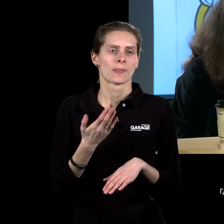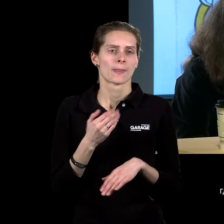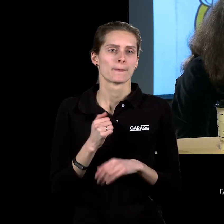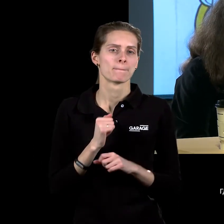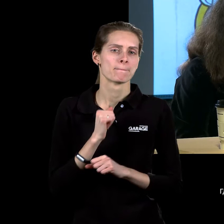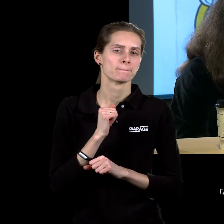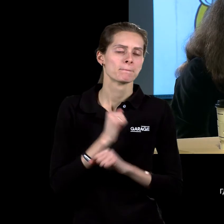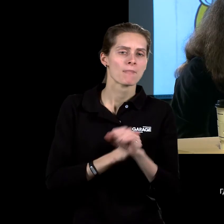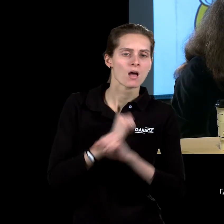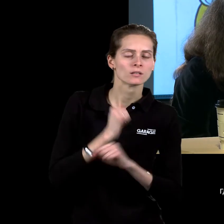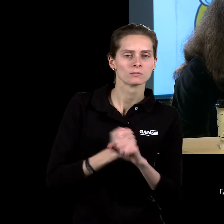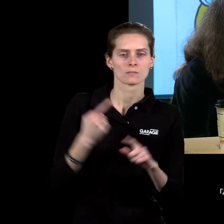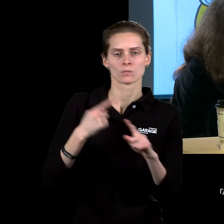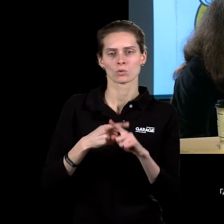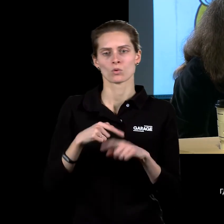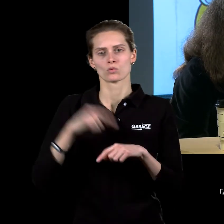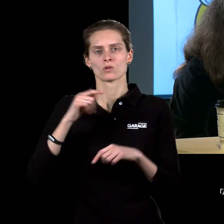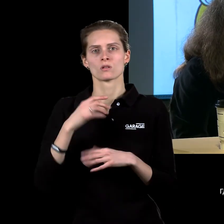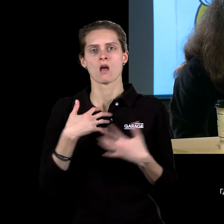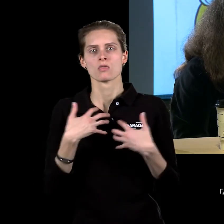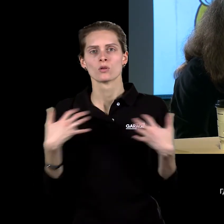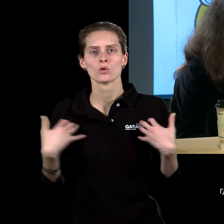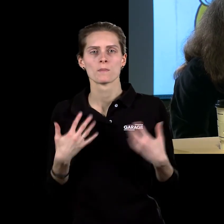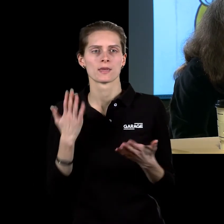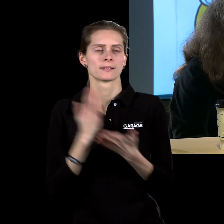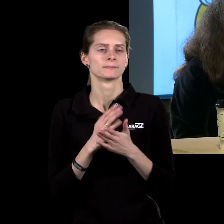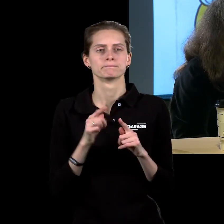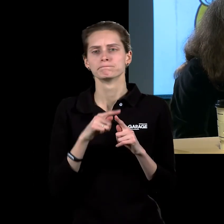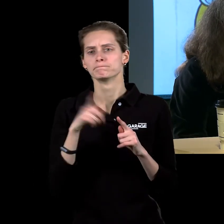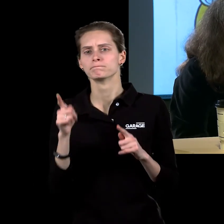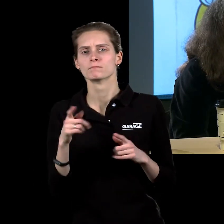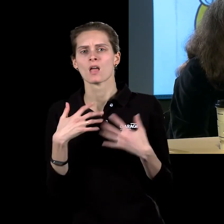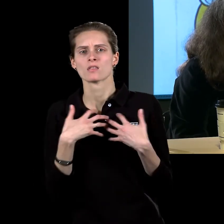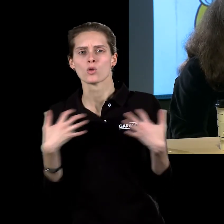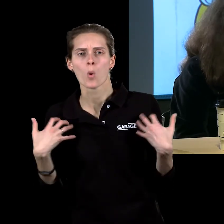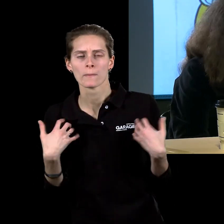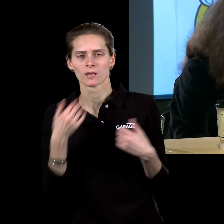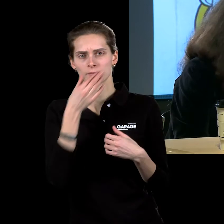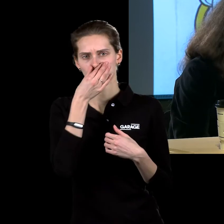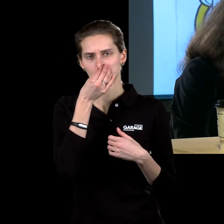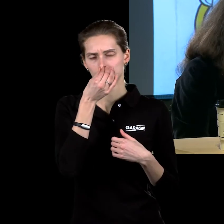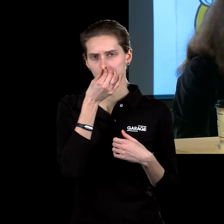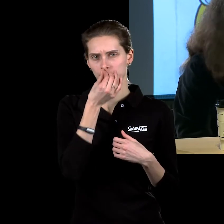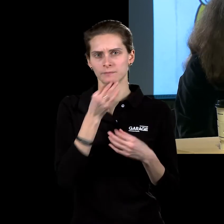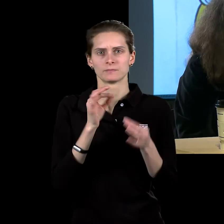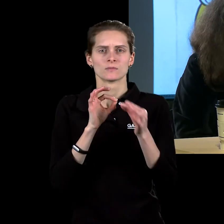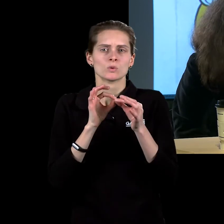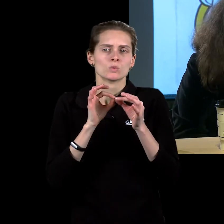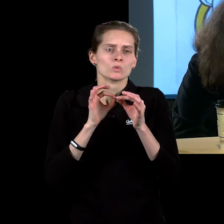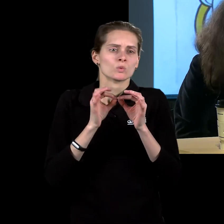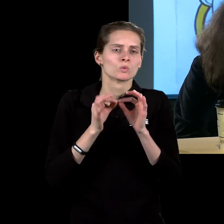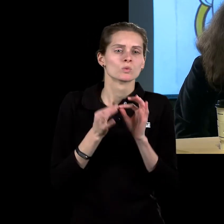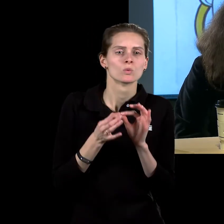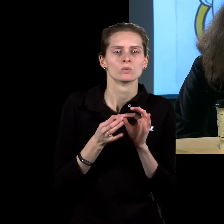и механичности, и анатомии, есть отсылка к анатомическим схемам, и, наверное, как бы опять-таки как сложно